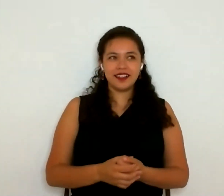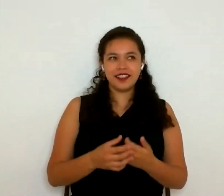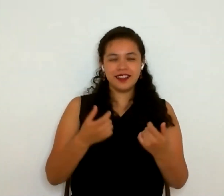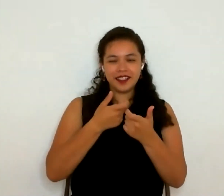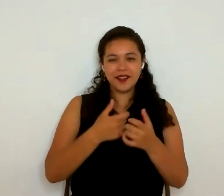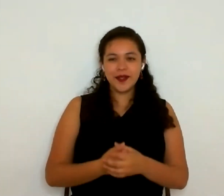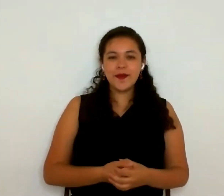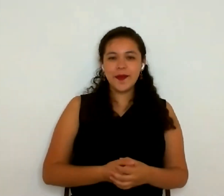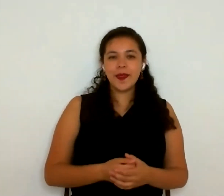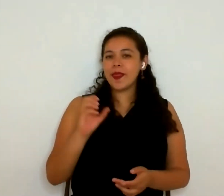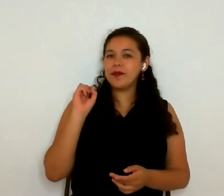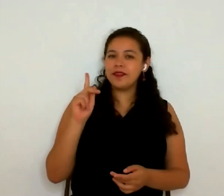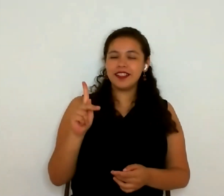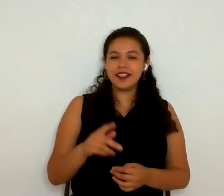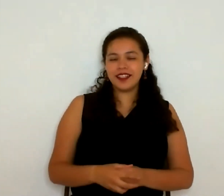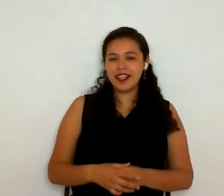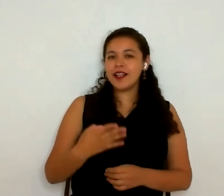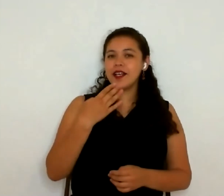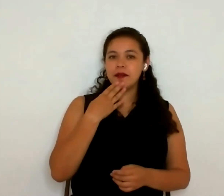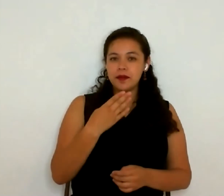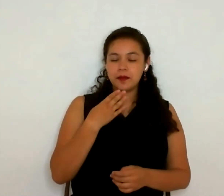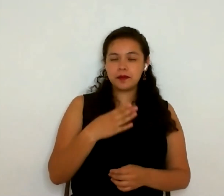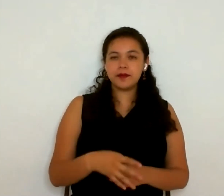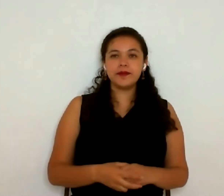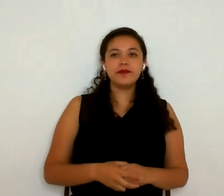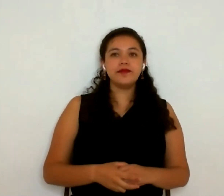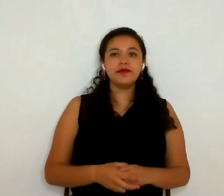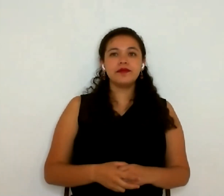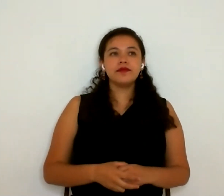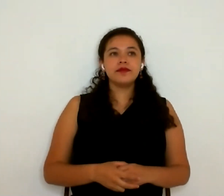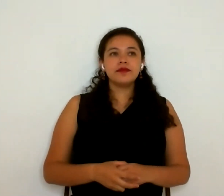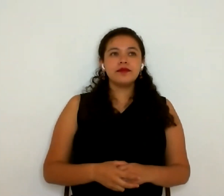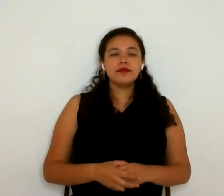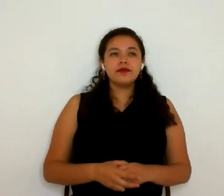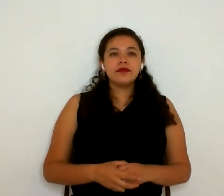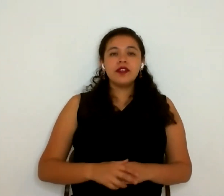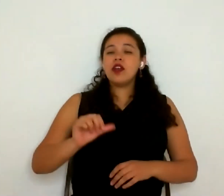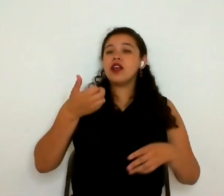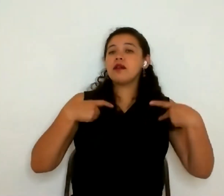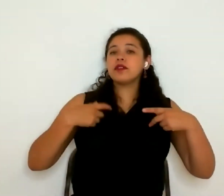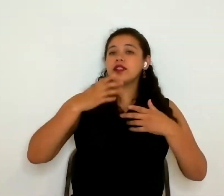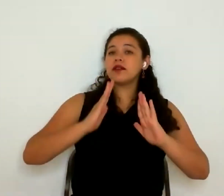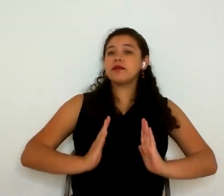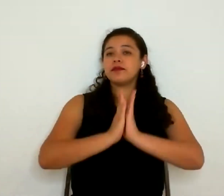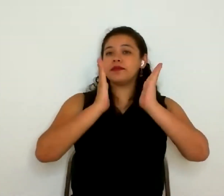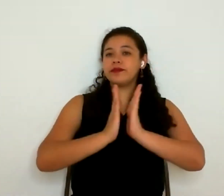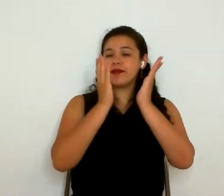ok muy bien y alguien más que quiera comentar